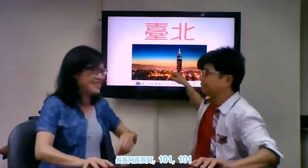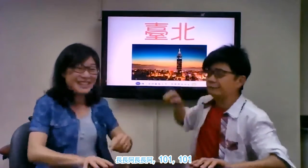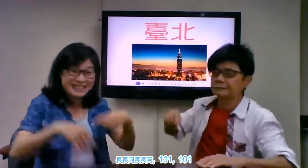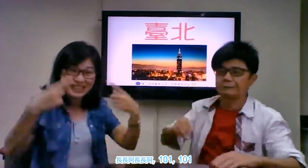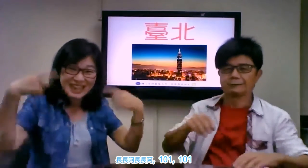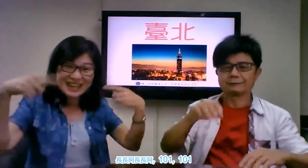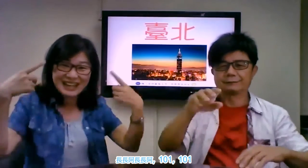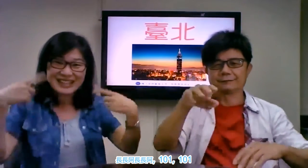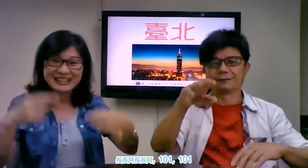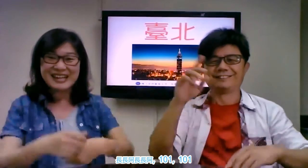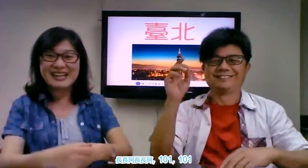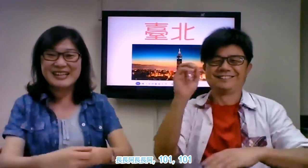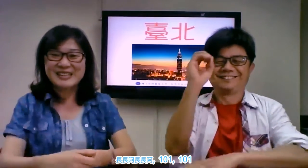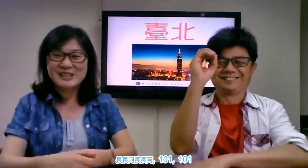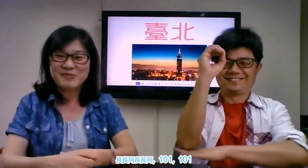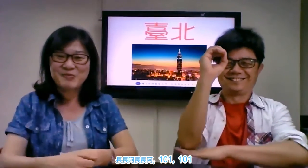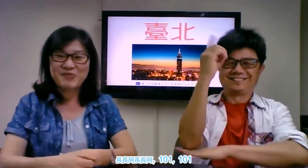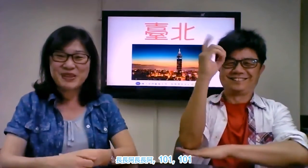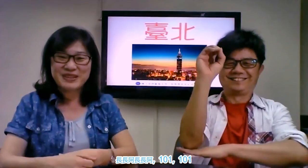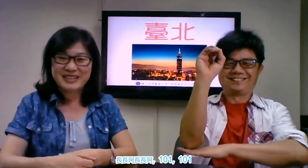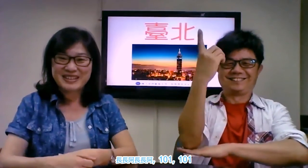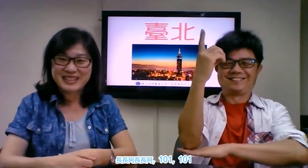这个常常啊，常常啊，叮叮叮，